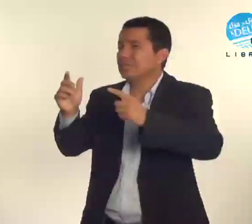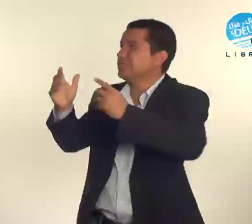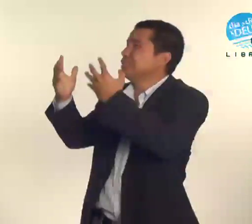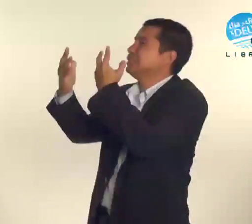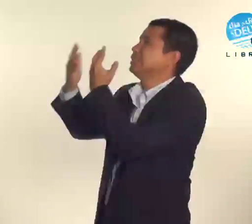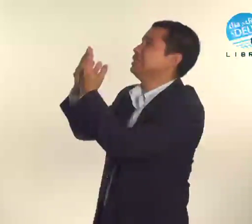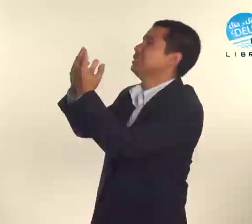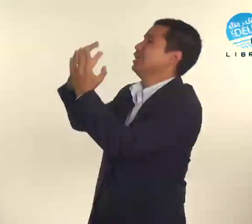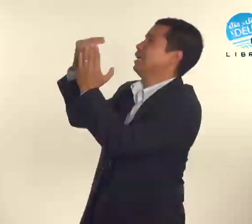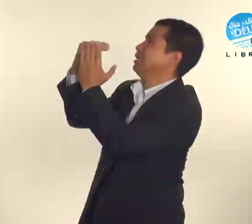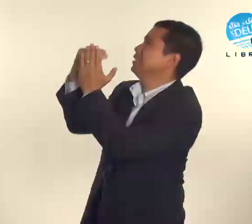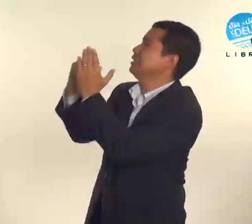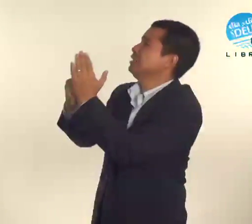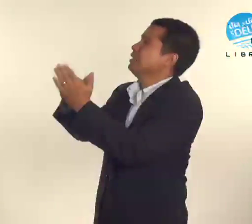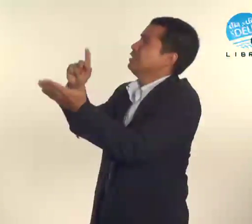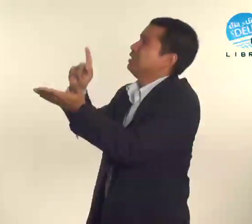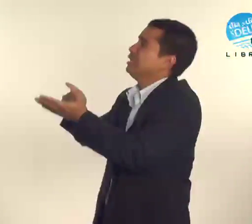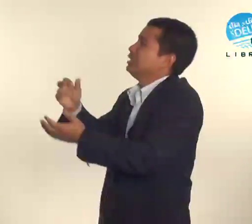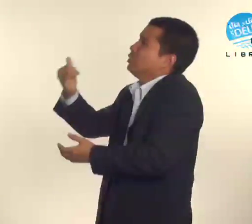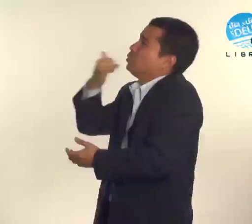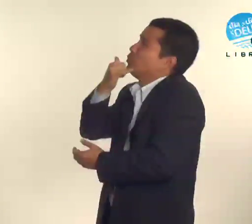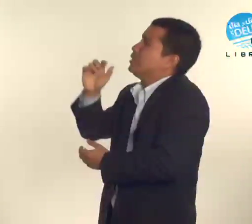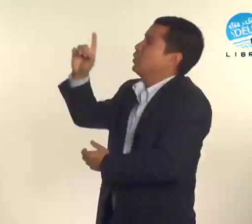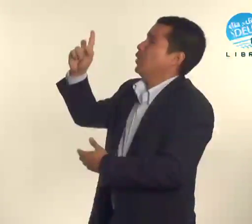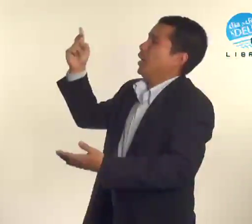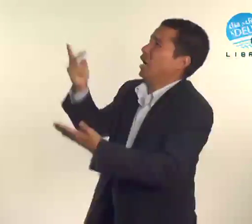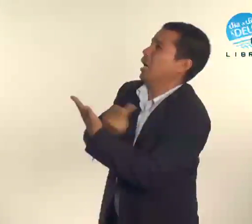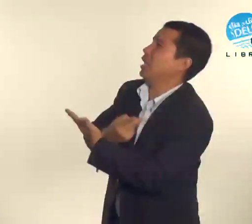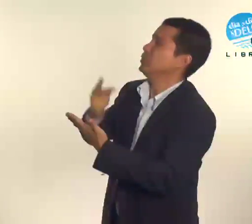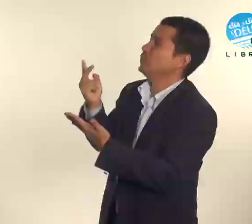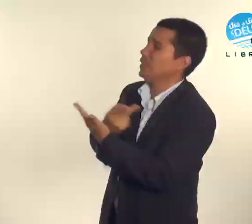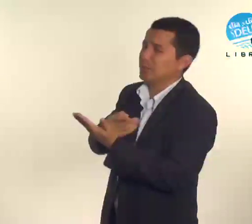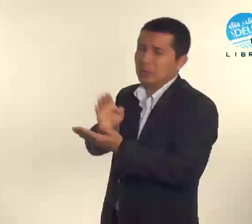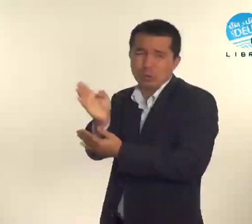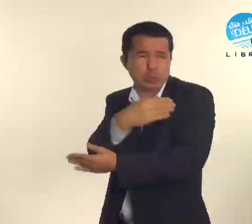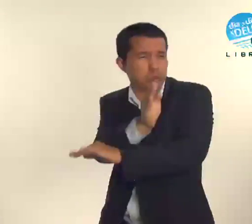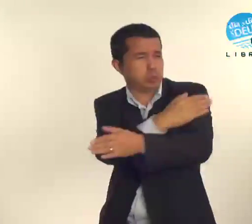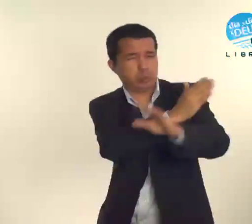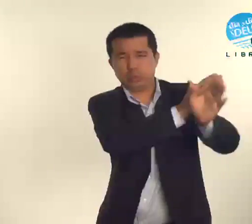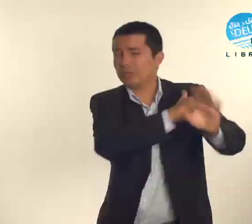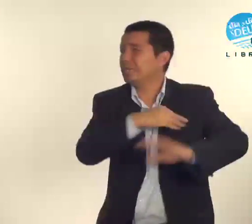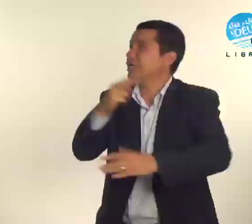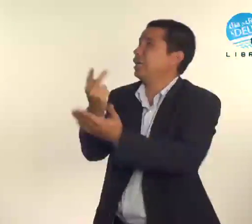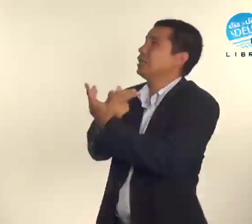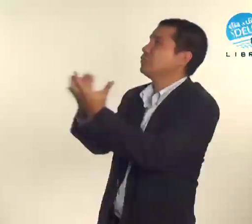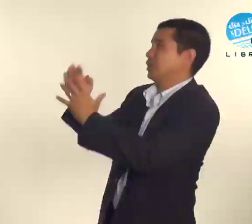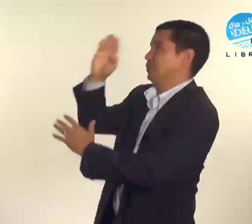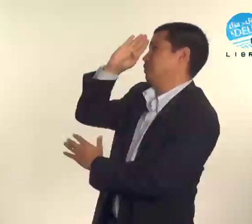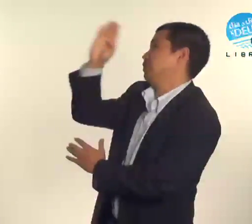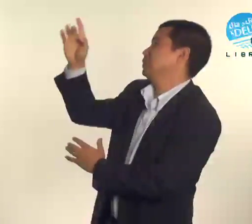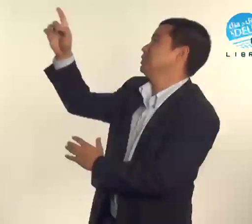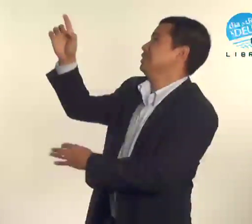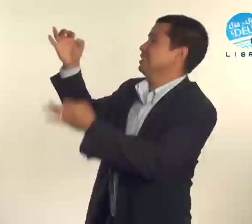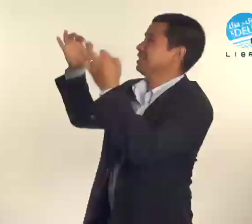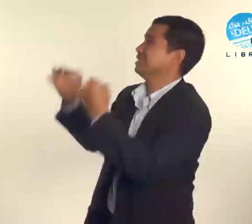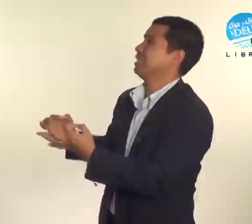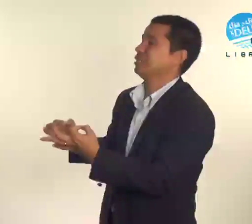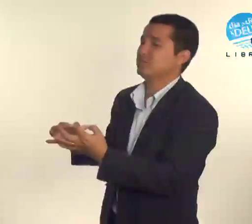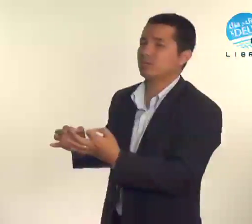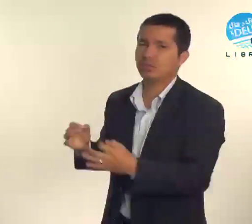gente está no rumo errado, porque a gente escolheu estar no rumo errado. Porque às vezes eu até digo, olha,